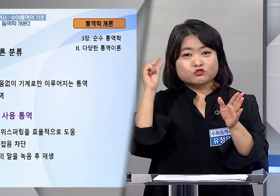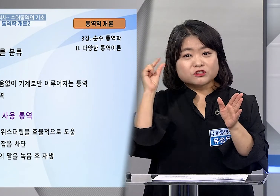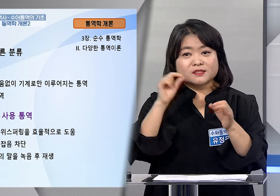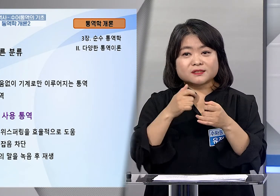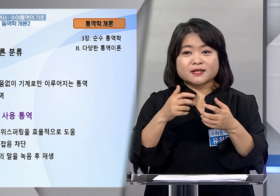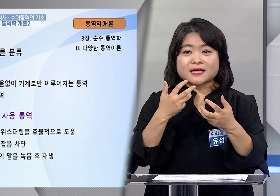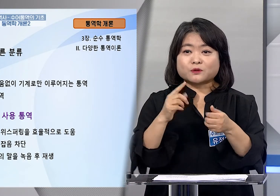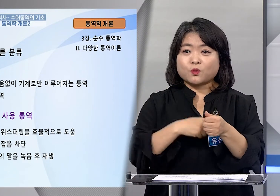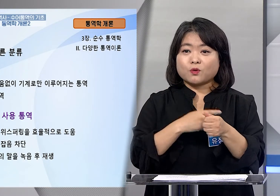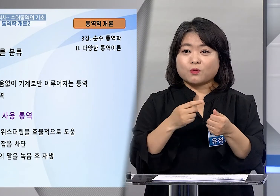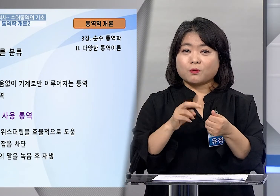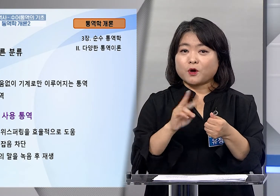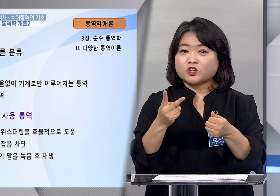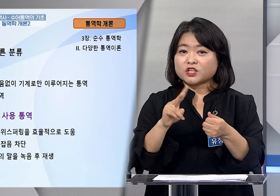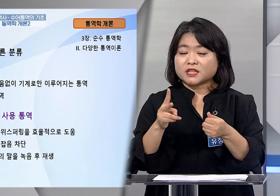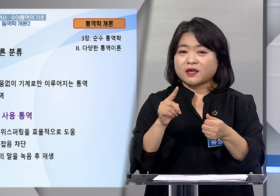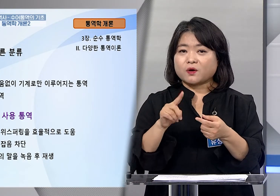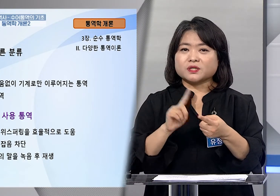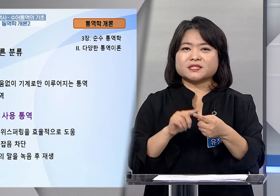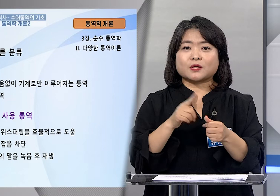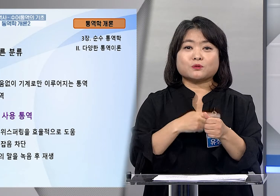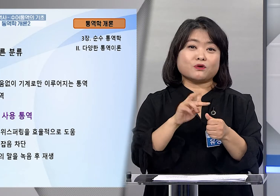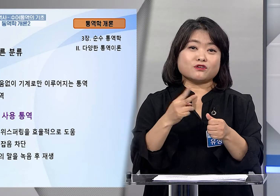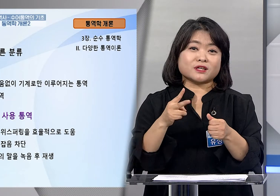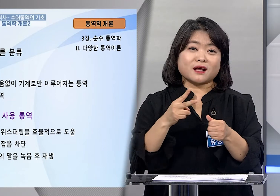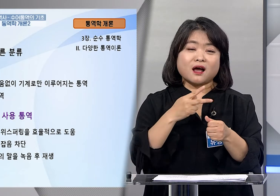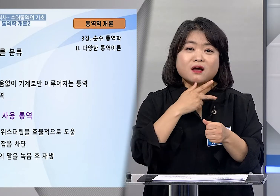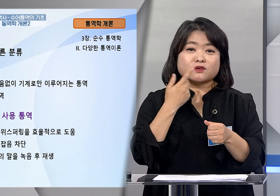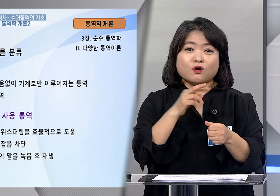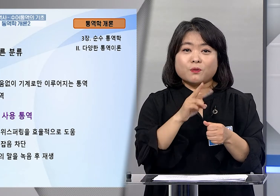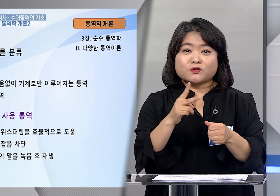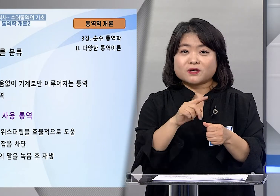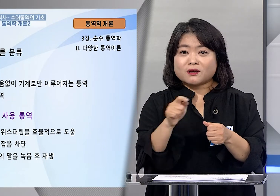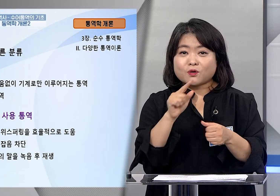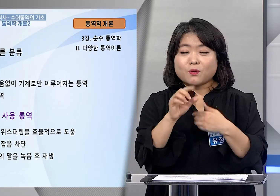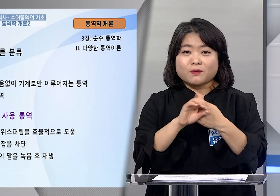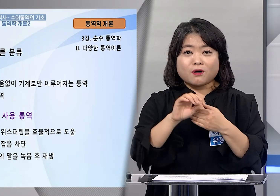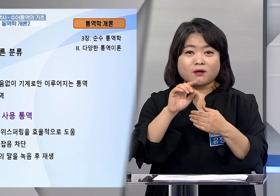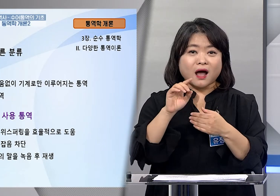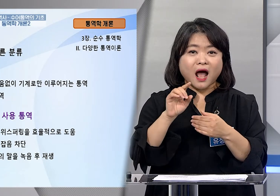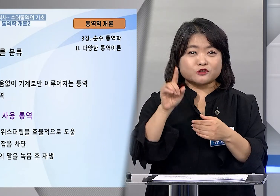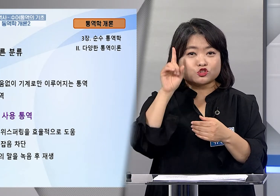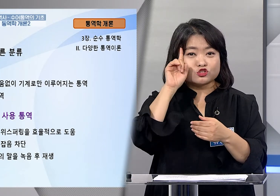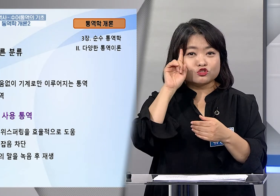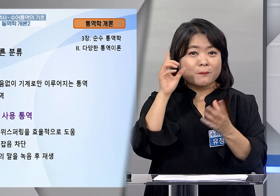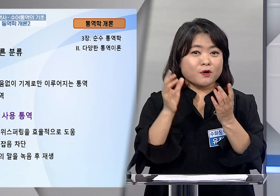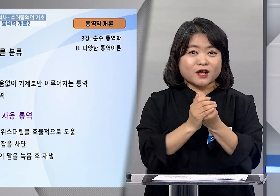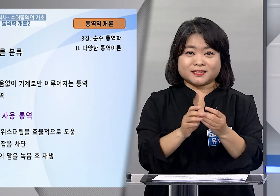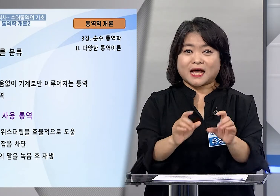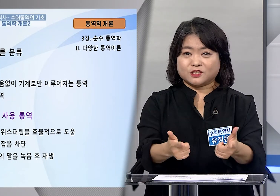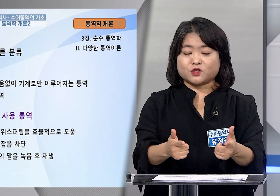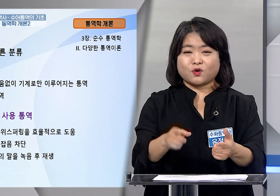구글 이런데 자동 번역기인데요. 이 자동 번역기가 영어 번역이라는 거 보면 아주 완벽하지 않죠.